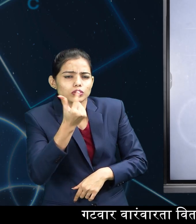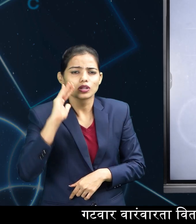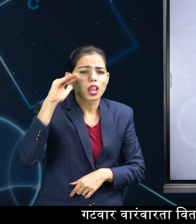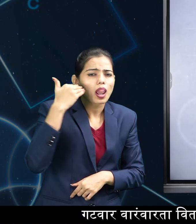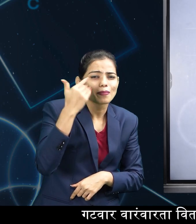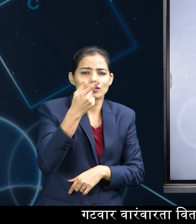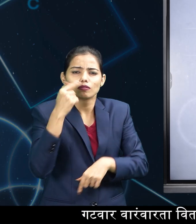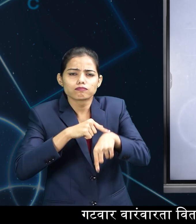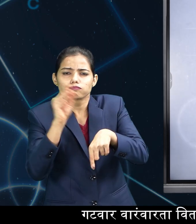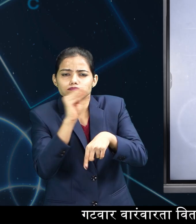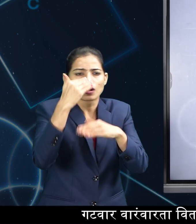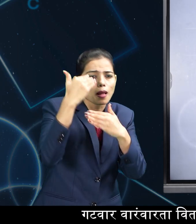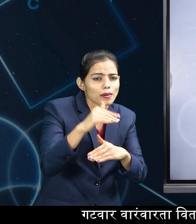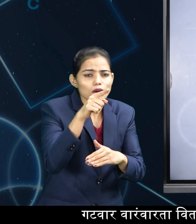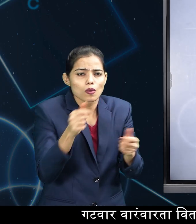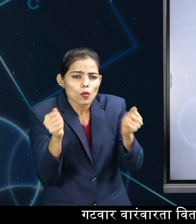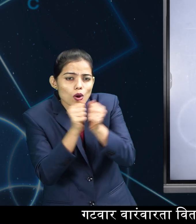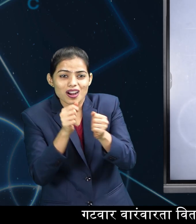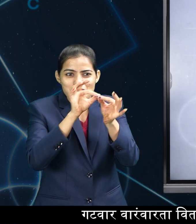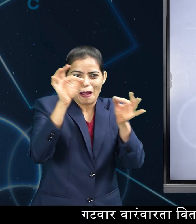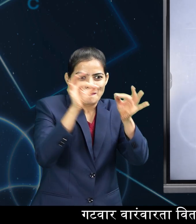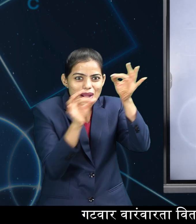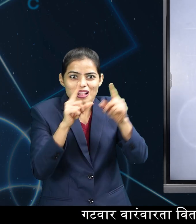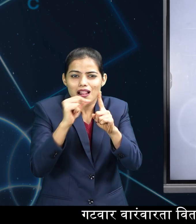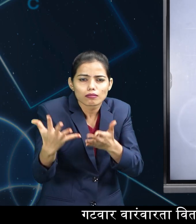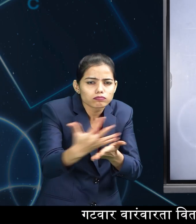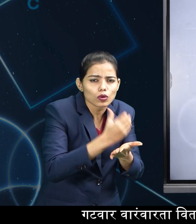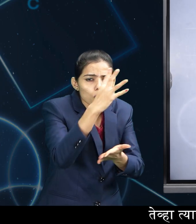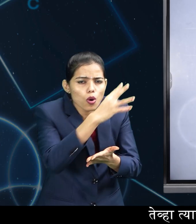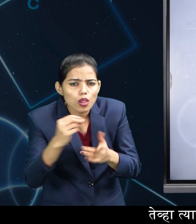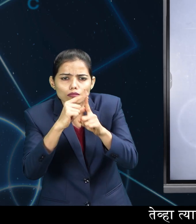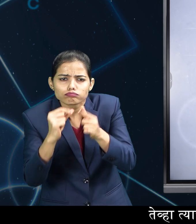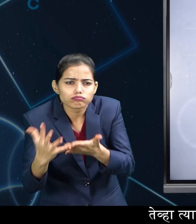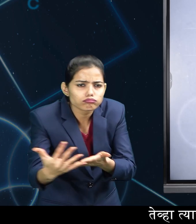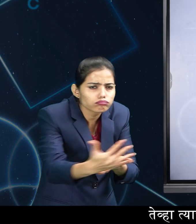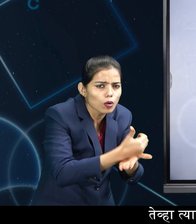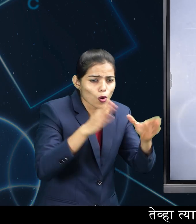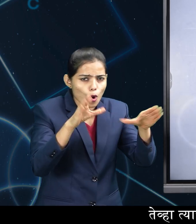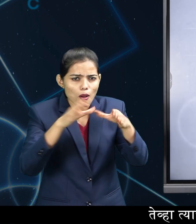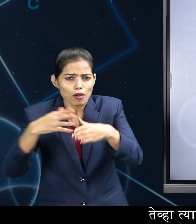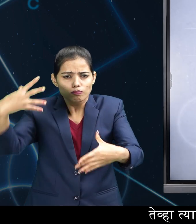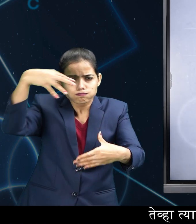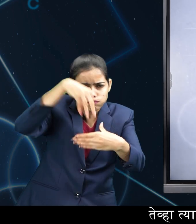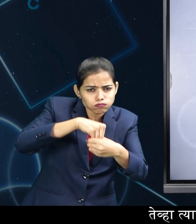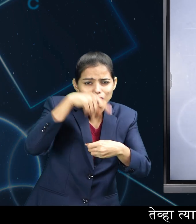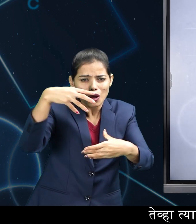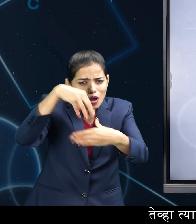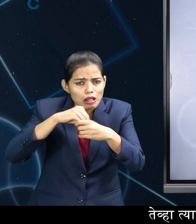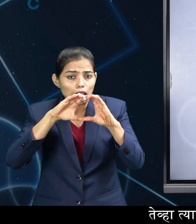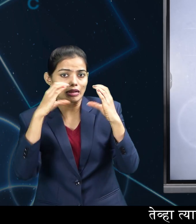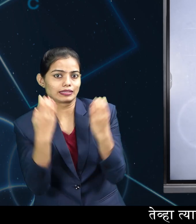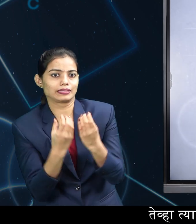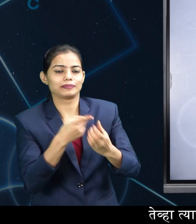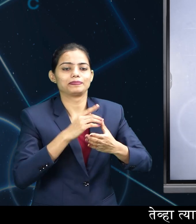गटवार वारंवारता वितरण तक्ता जेव्हा आपल्याकडे मोठा माहिती संच असतो तेव्हा त्याचे गट किंवा वर्गांमध्ये विभाजन